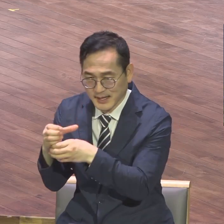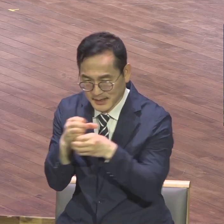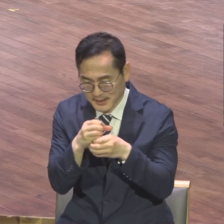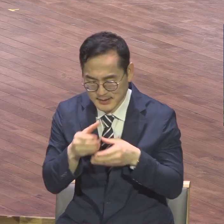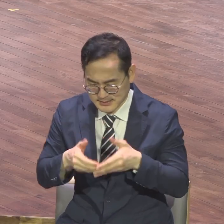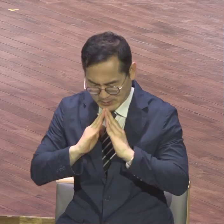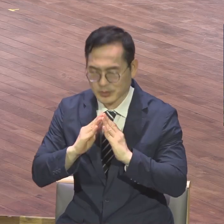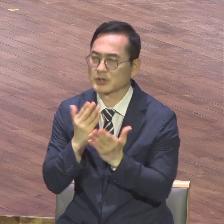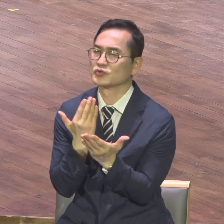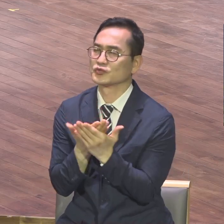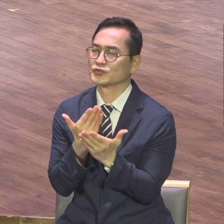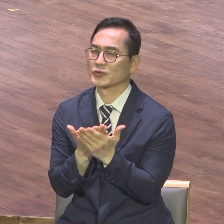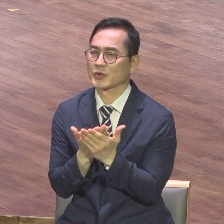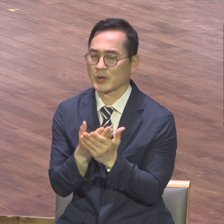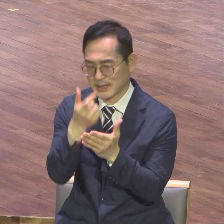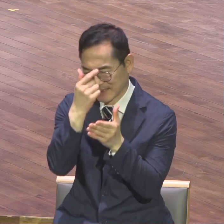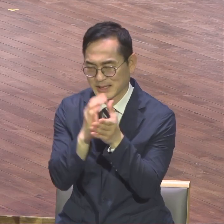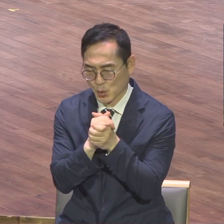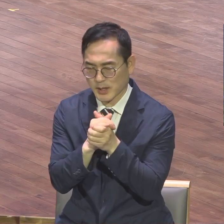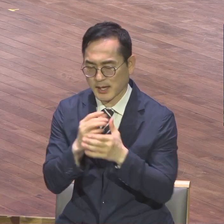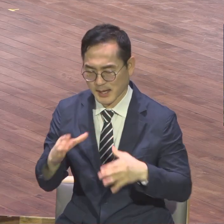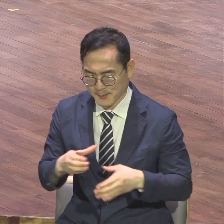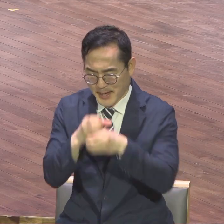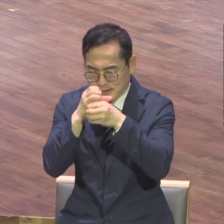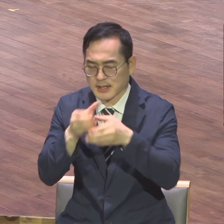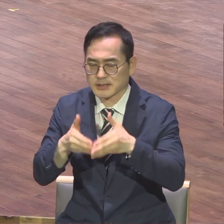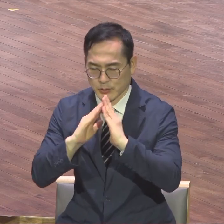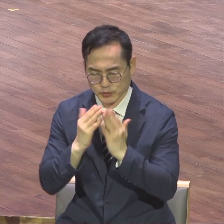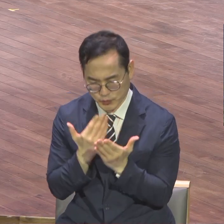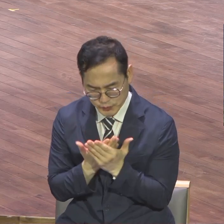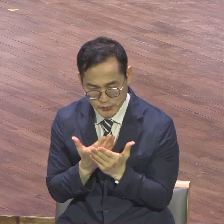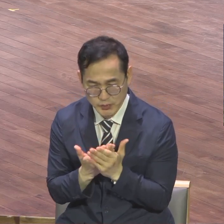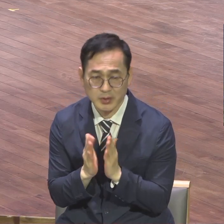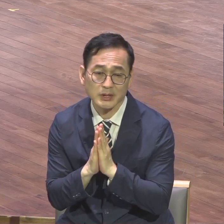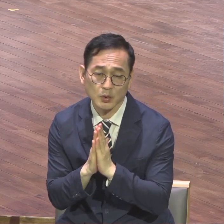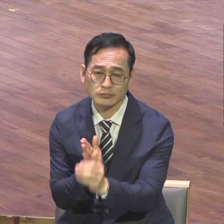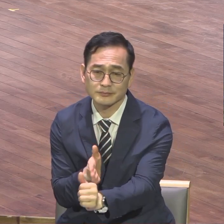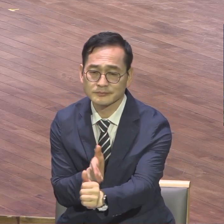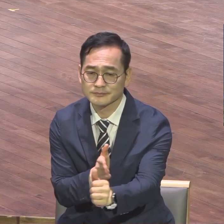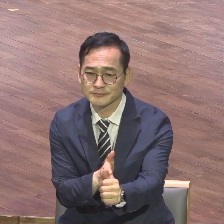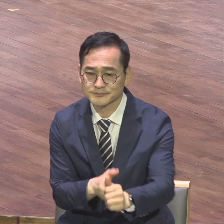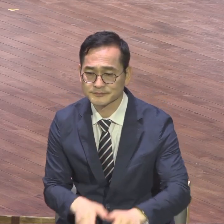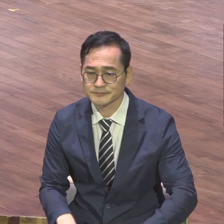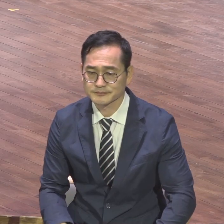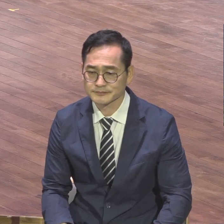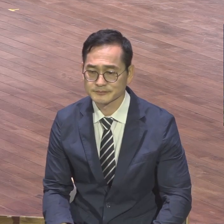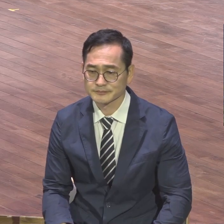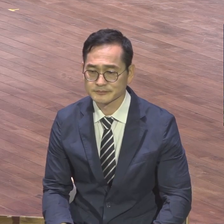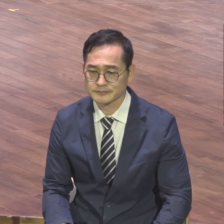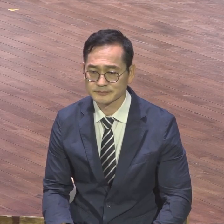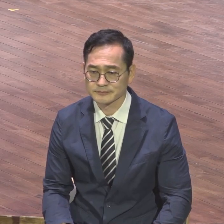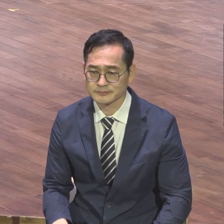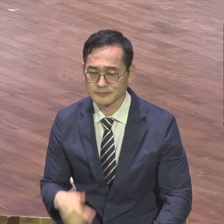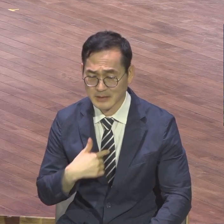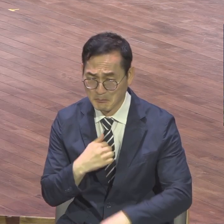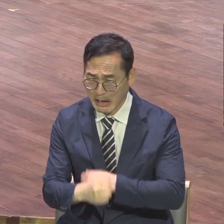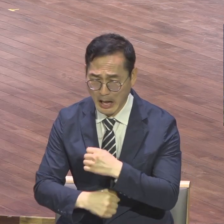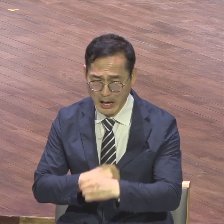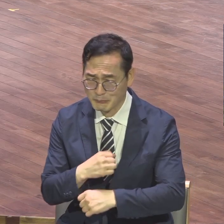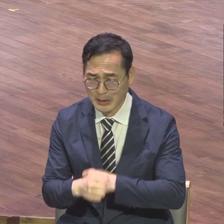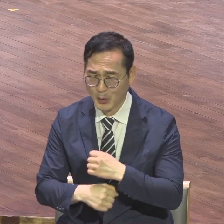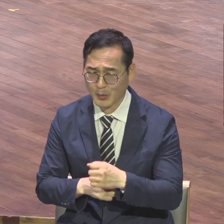주옵소서. 기도의 망대가 세워지게 하여 주옵소서. 기도하세요. 내 마음대로 안 됩니다.